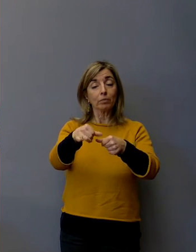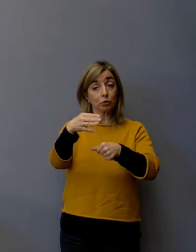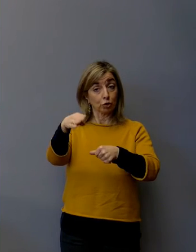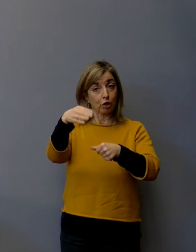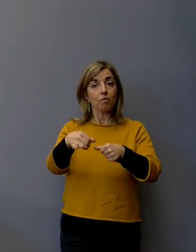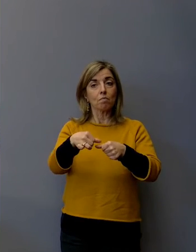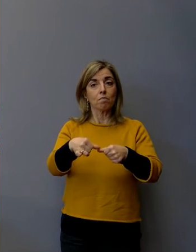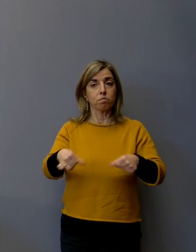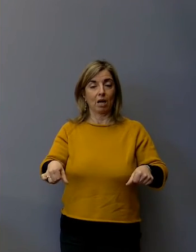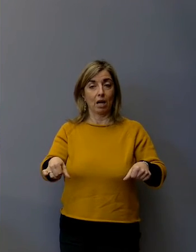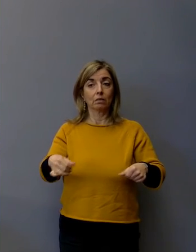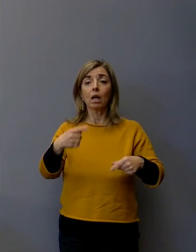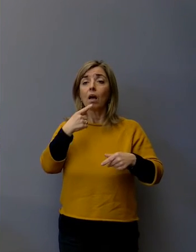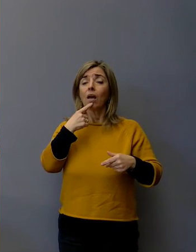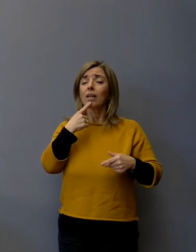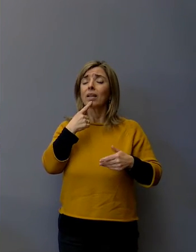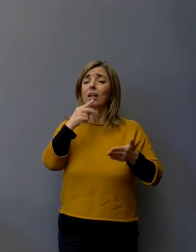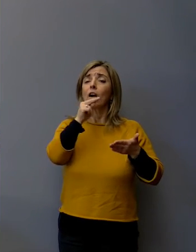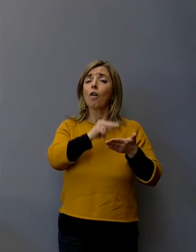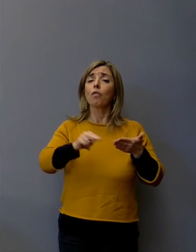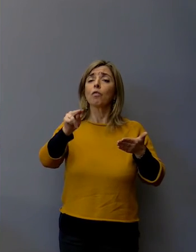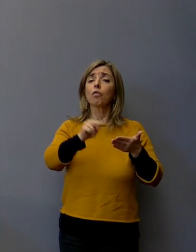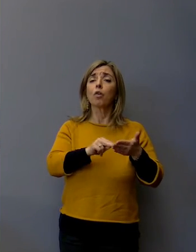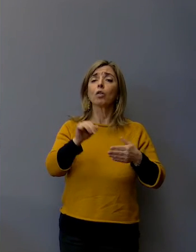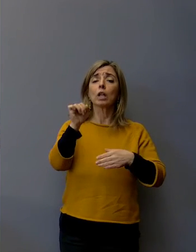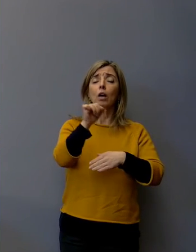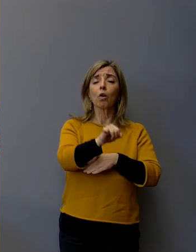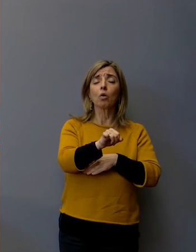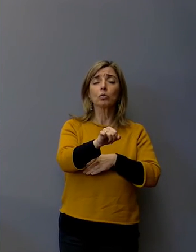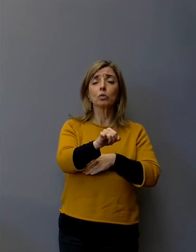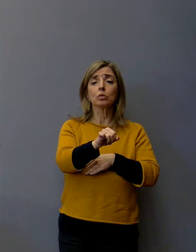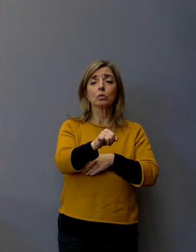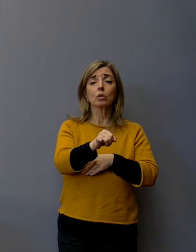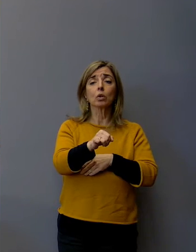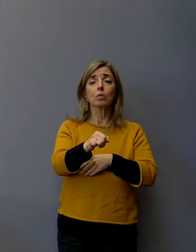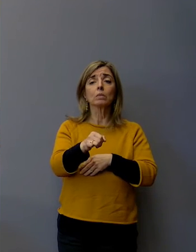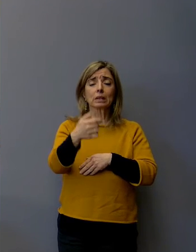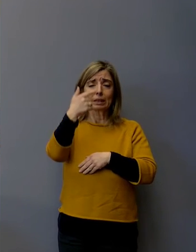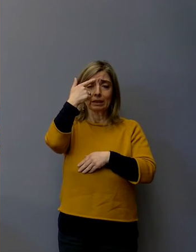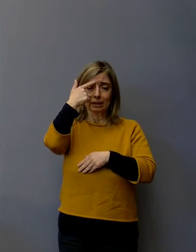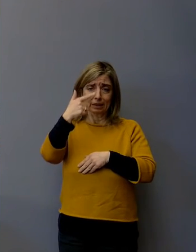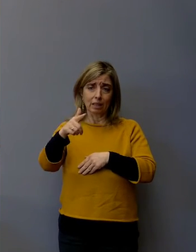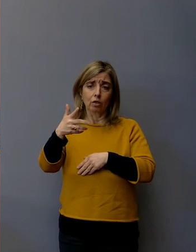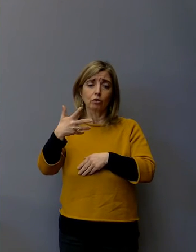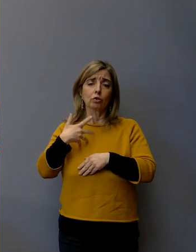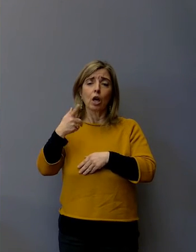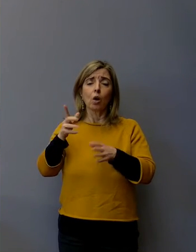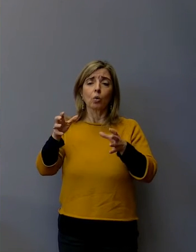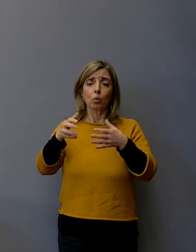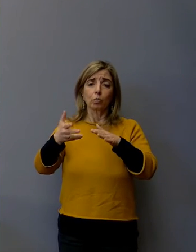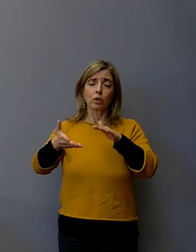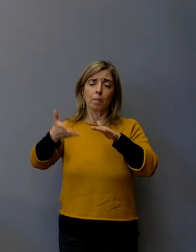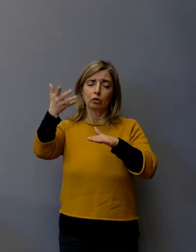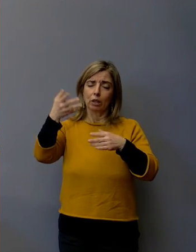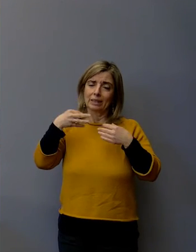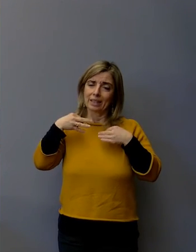vota contro lo fa perché se sa proprio che c'è una maggioranza che è disposta a votare a favore quindi